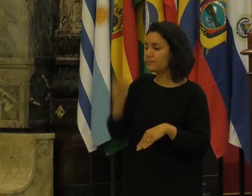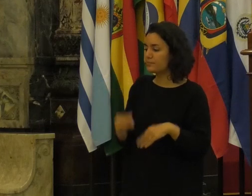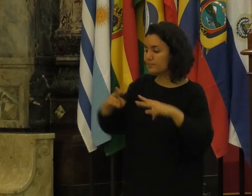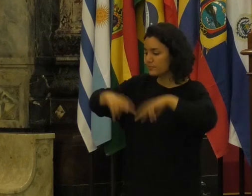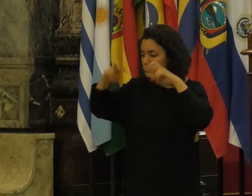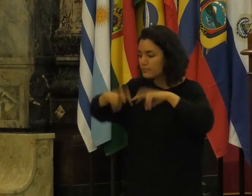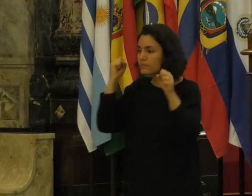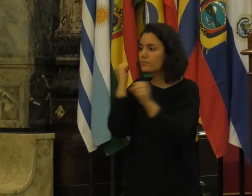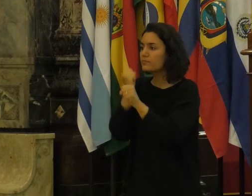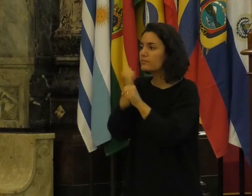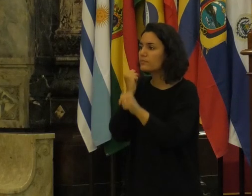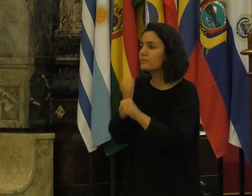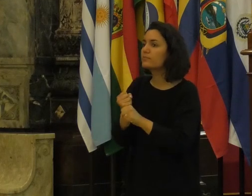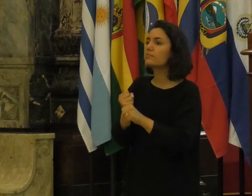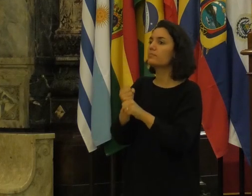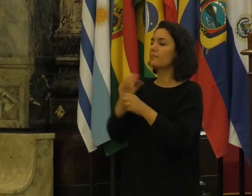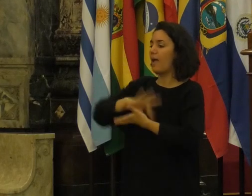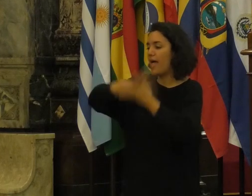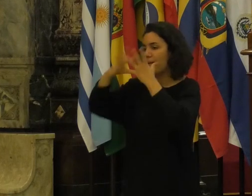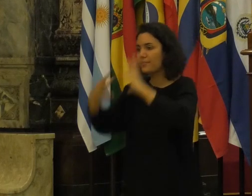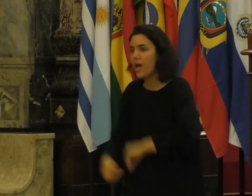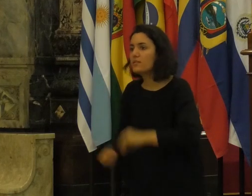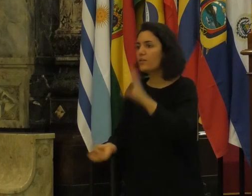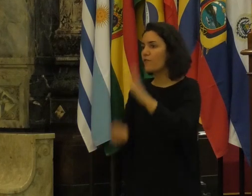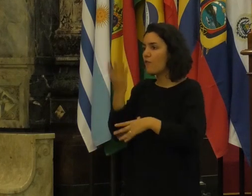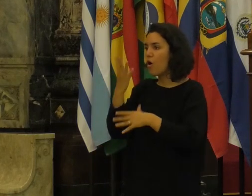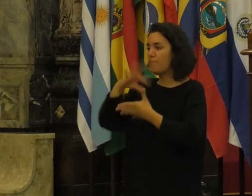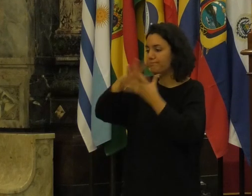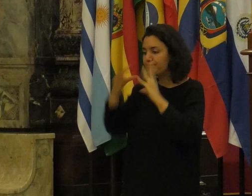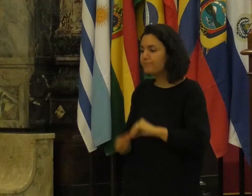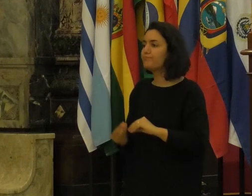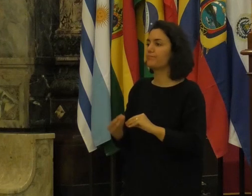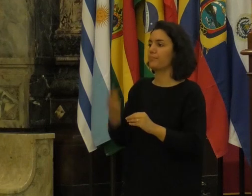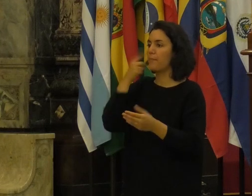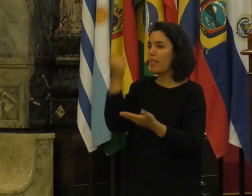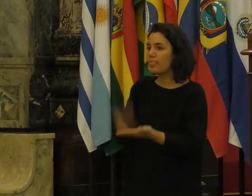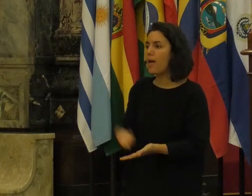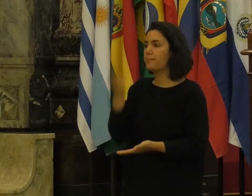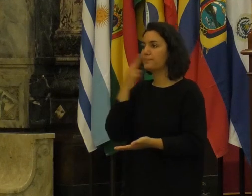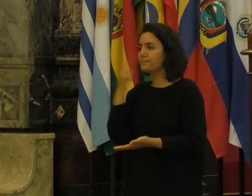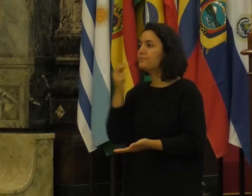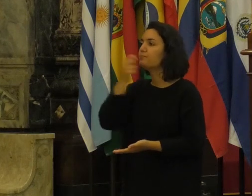se ha visto en la necesidad de adaptarse a las nuevas formas de plantear, tratar y abordar los problemas.